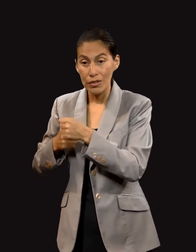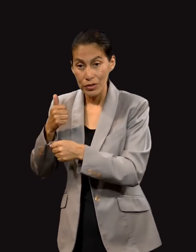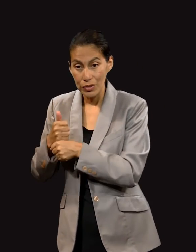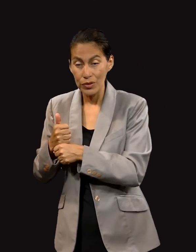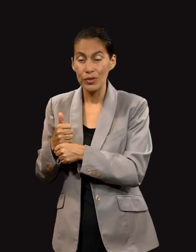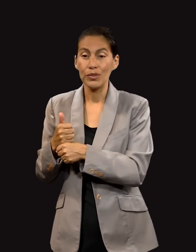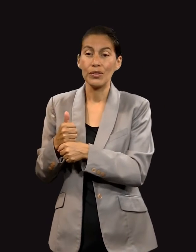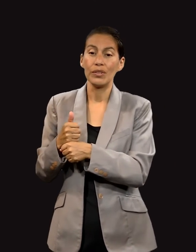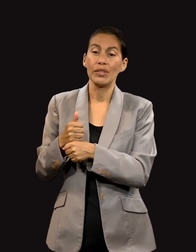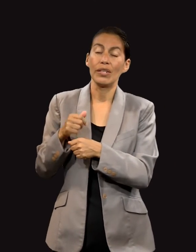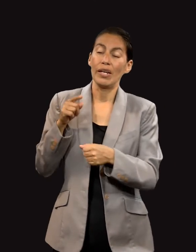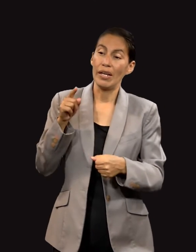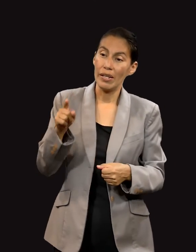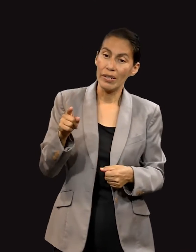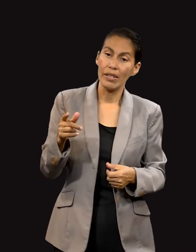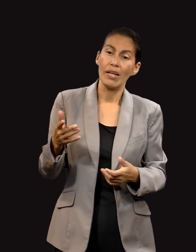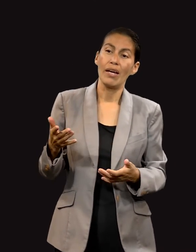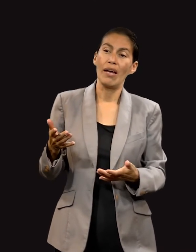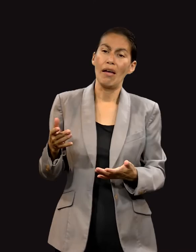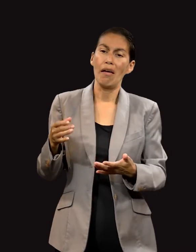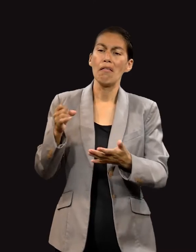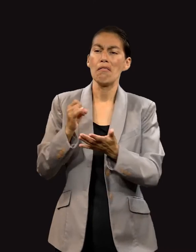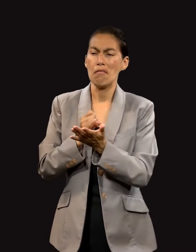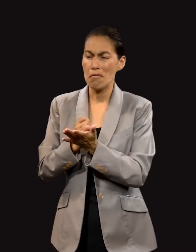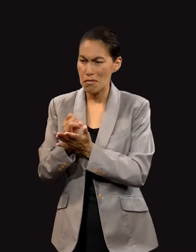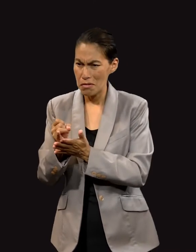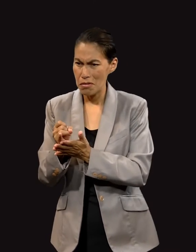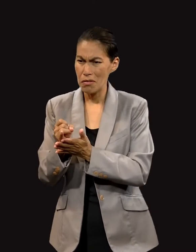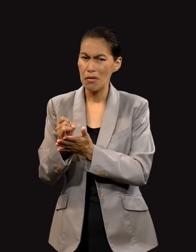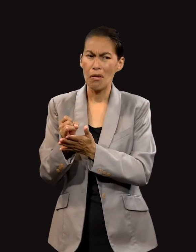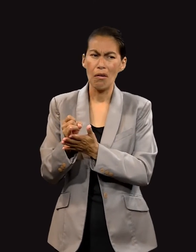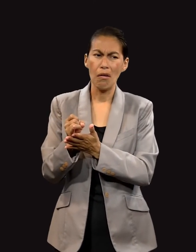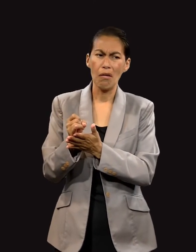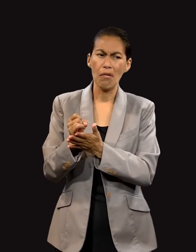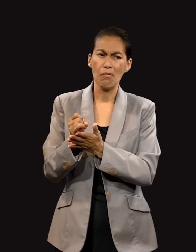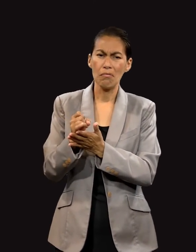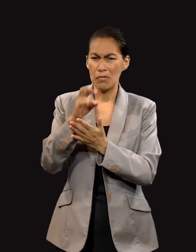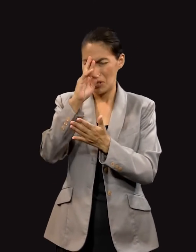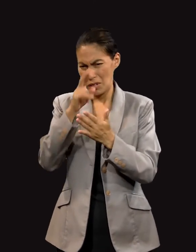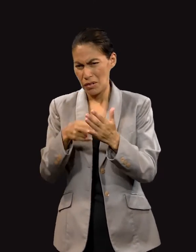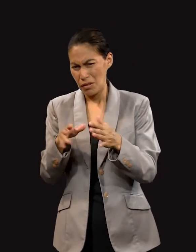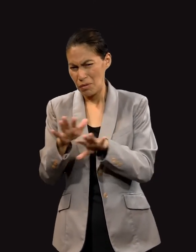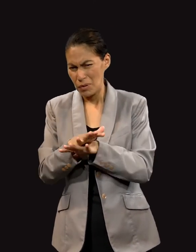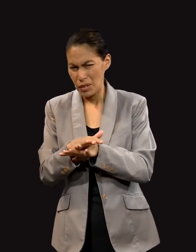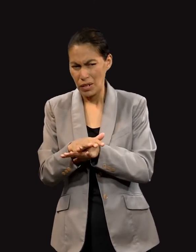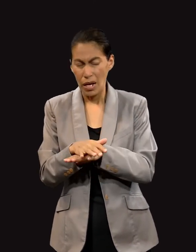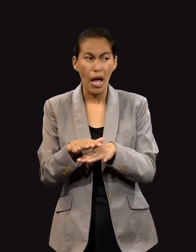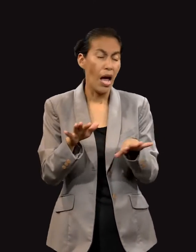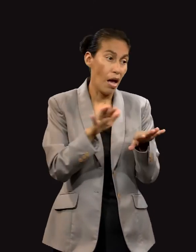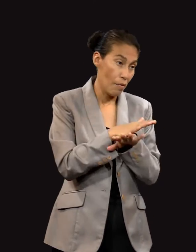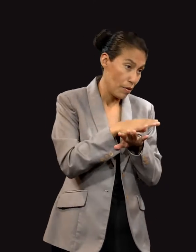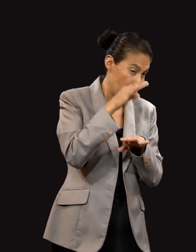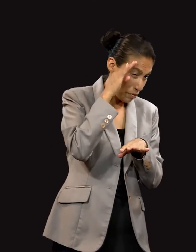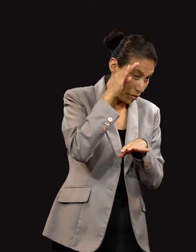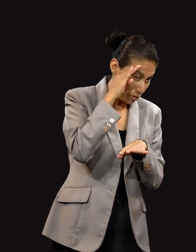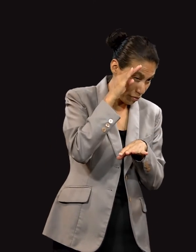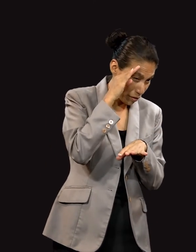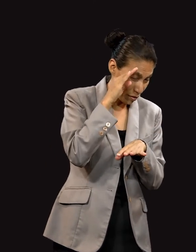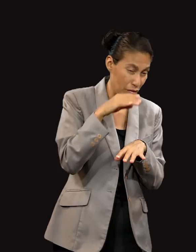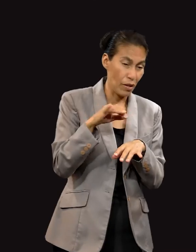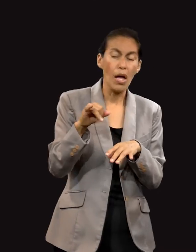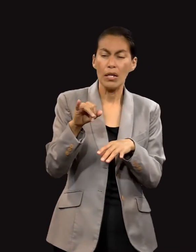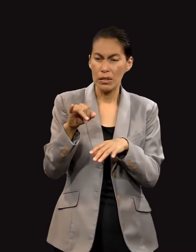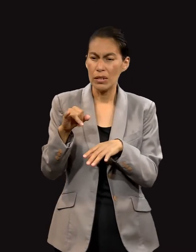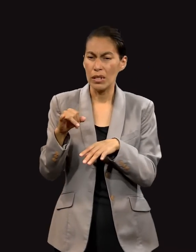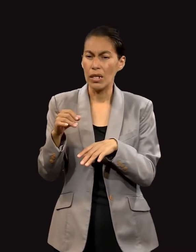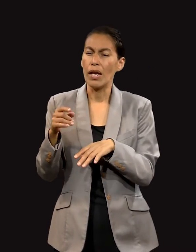ella estuvo decidida a cambiar de religión. Cambiar de manera de pensar.